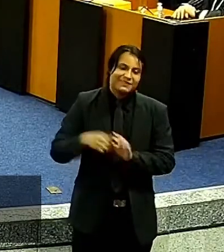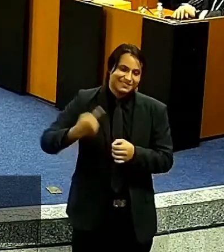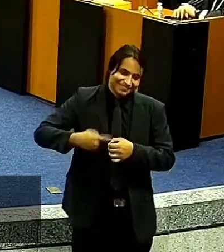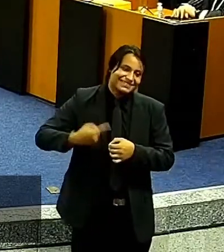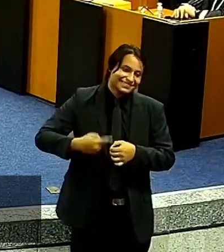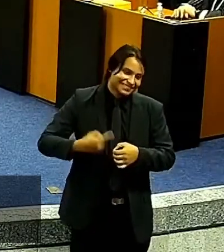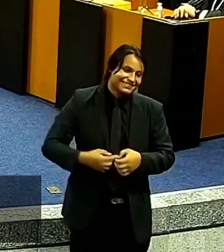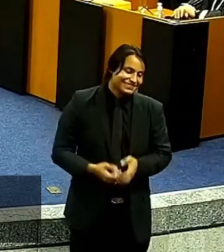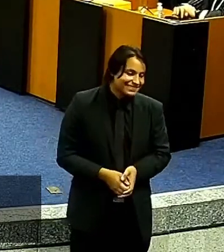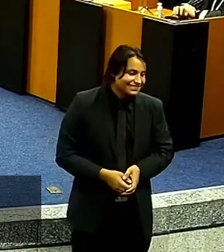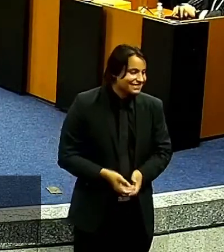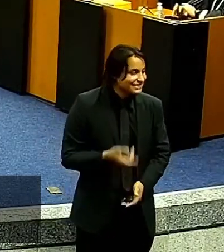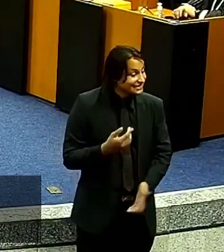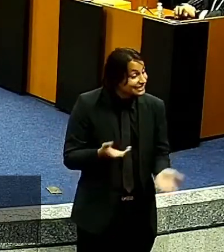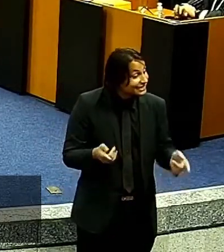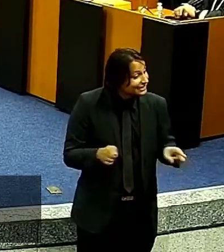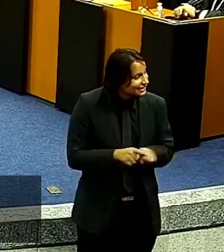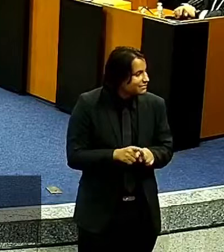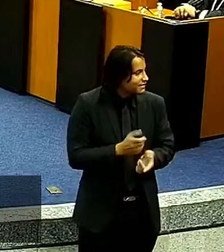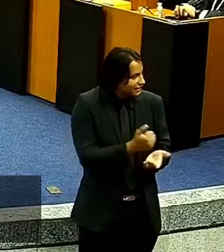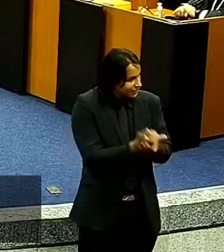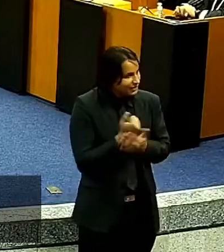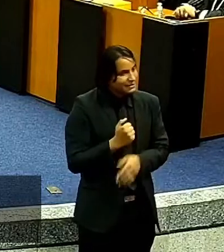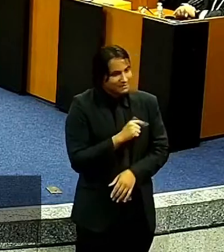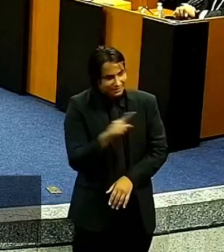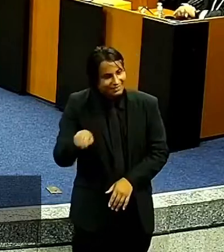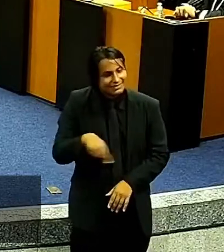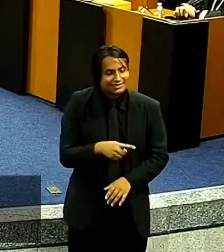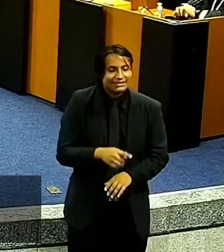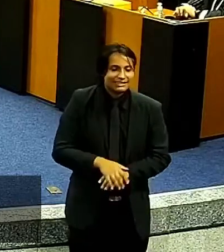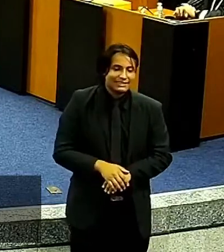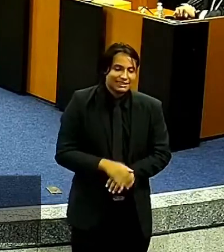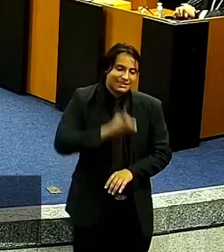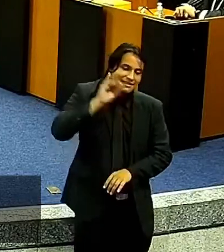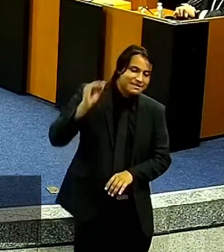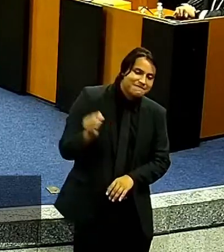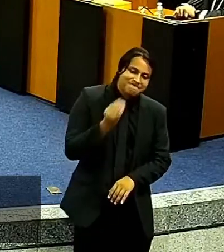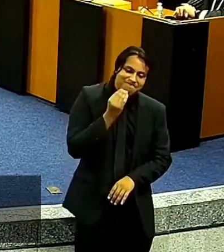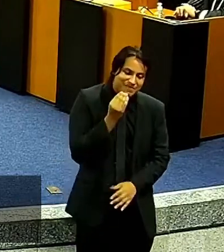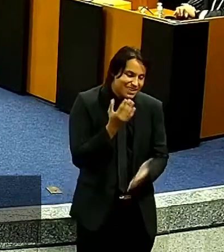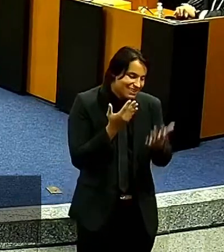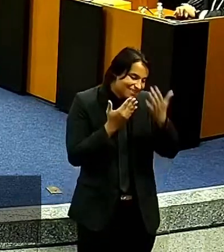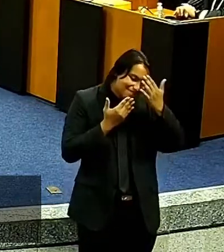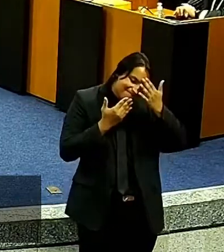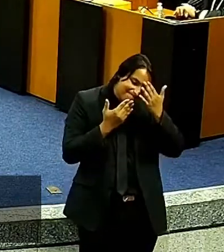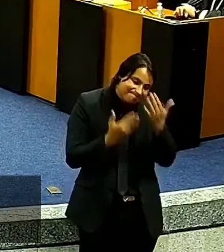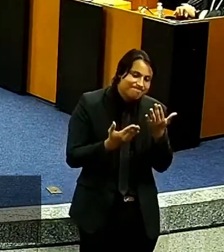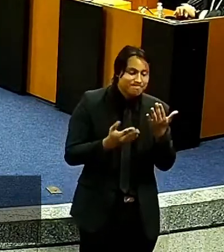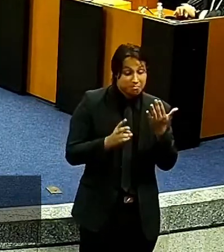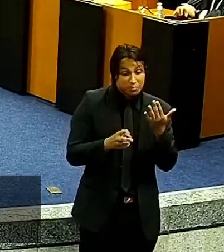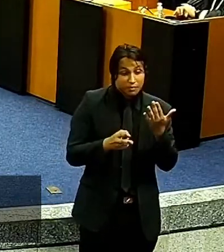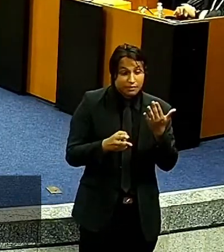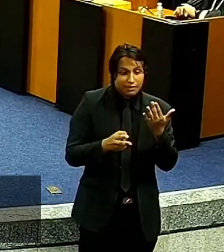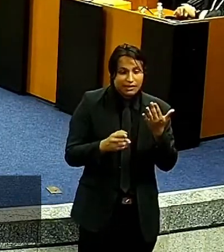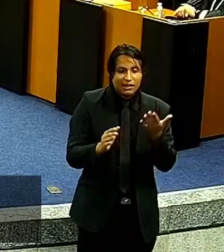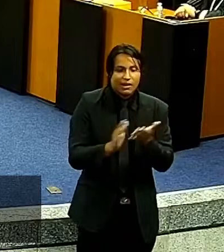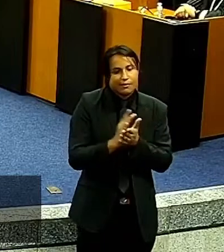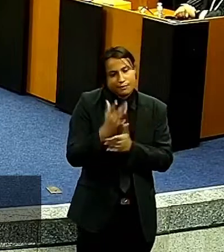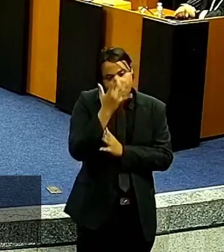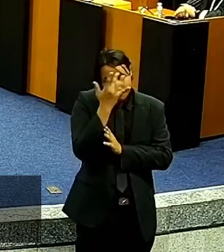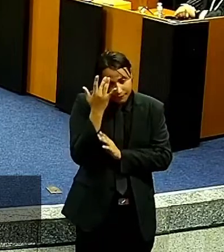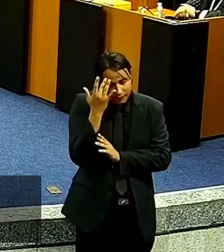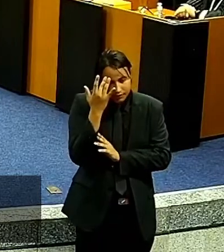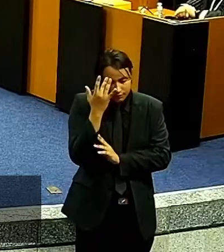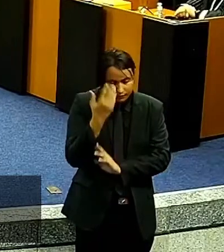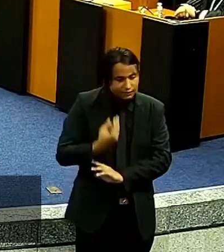interior pelo apoio que também recebo de vocês aproveitando para agradecer ainda algumas pessoas